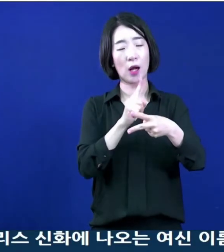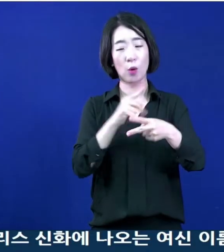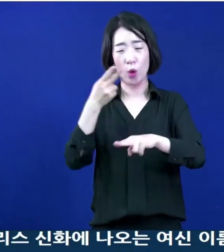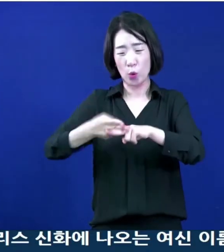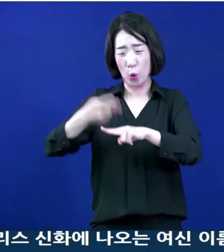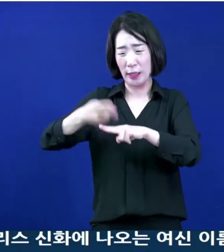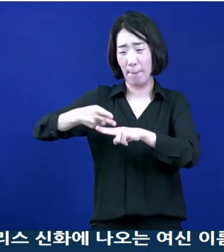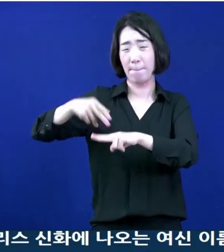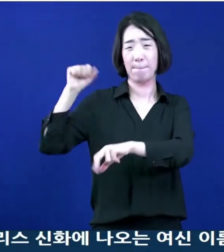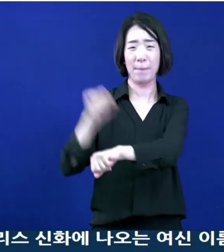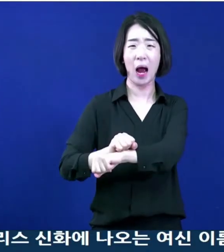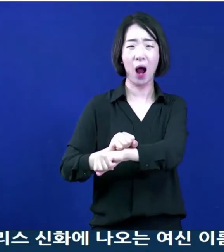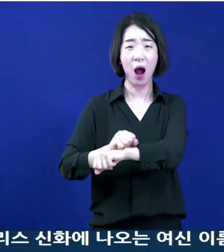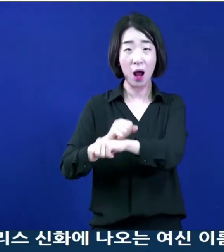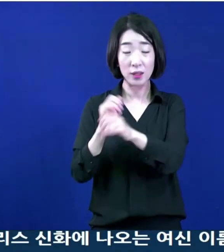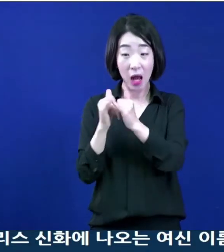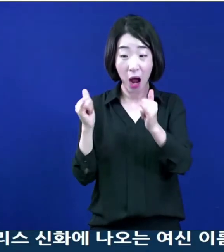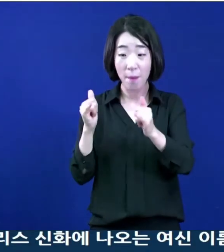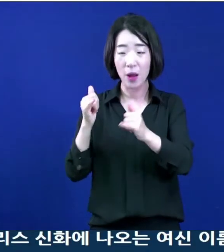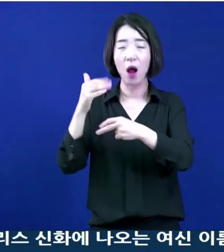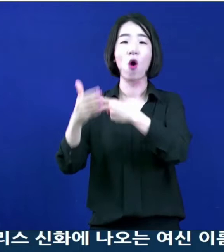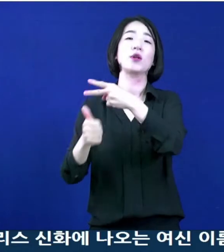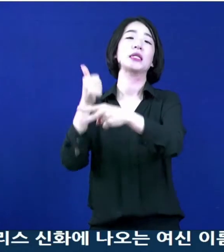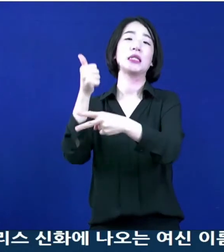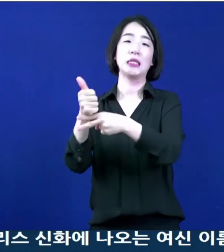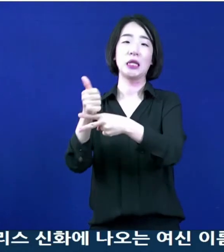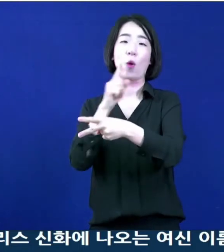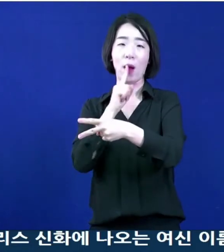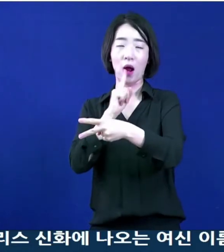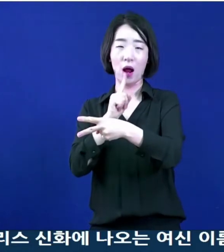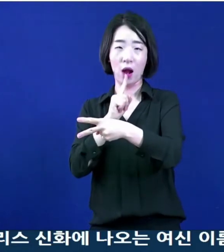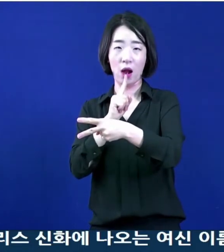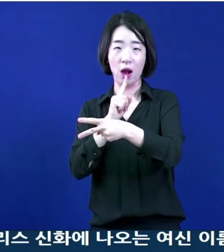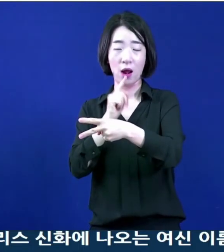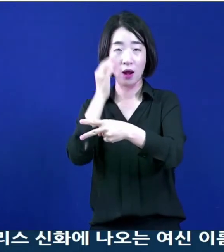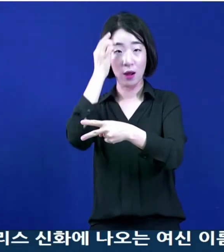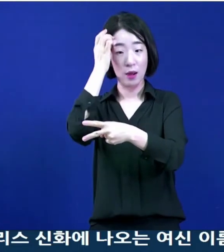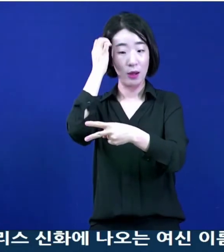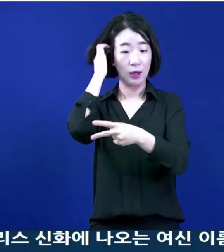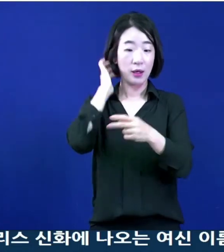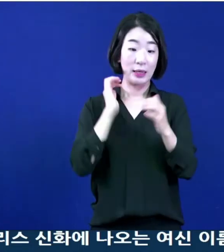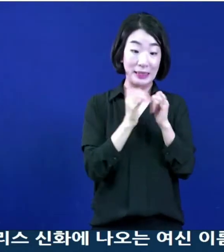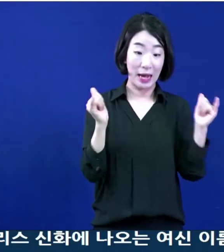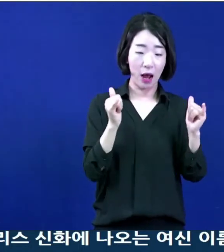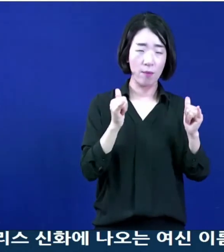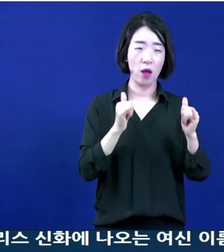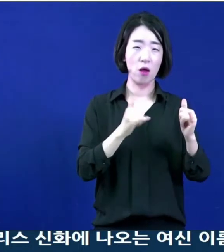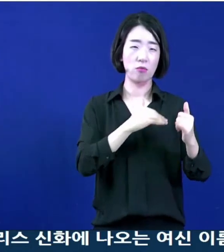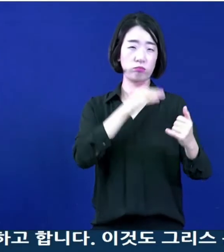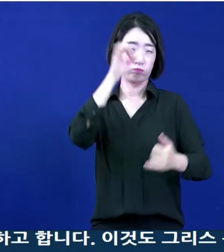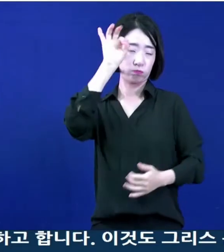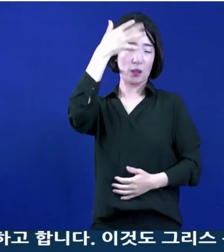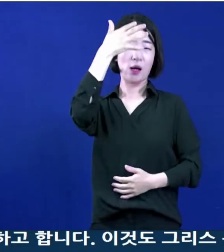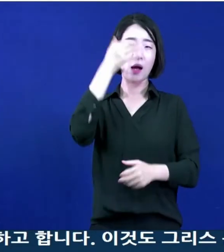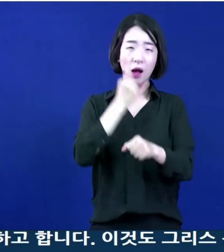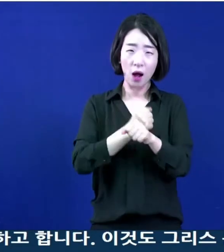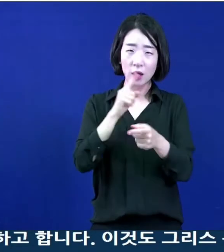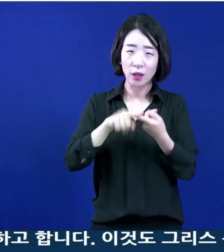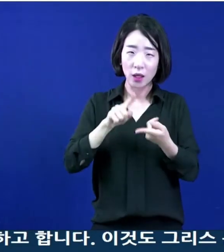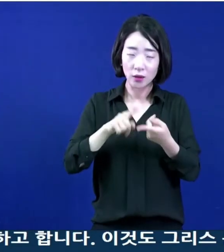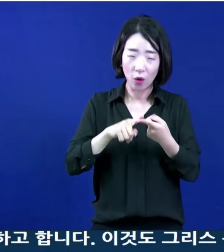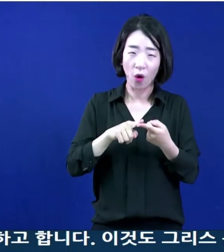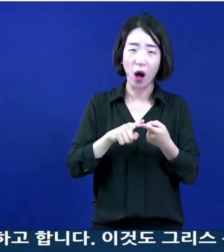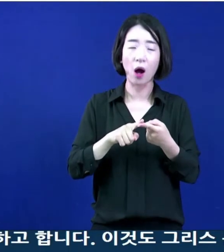그러고 뭐 좀 잘하면 다 신이라고 그래요. 이게 재밌어요. 그리고 사람이 어떤 이 능력을 좀 우대해주는 이 문화적인 어떤 이런